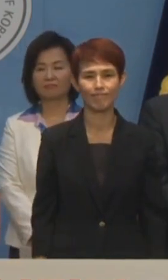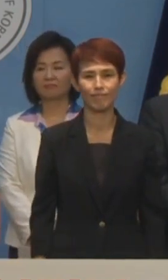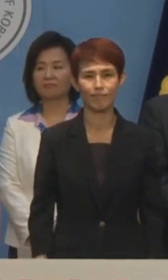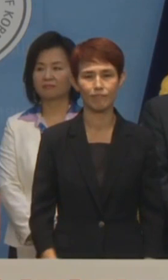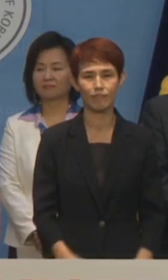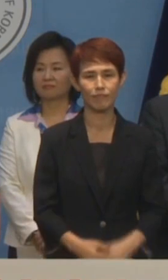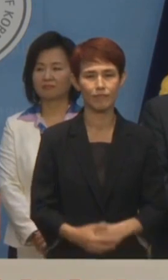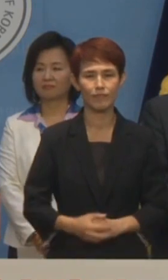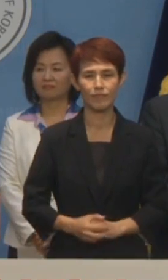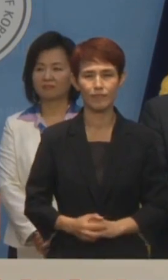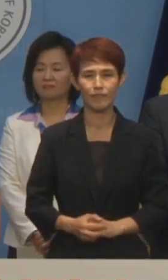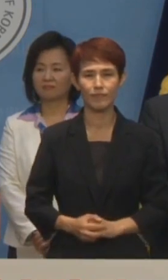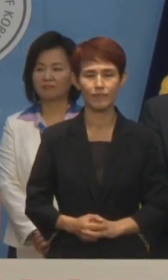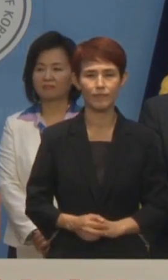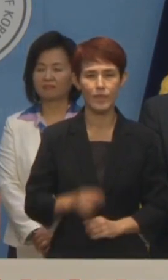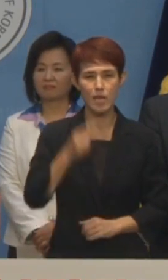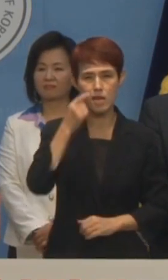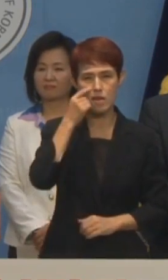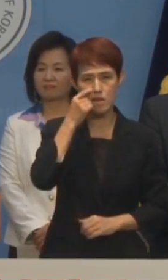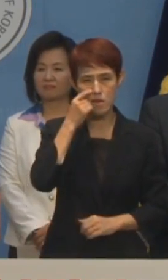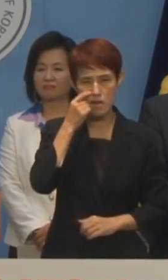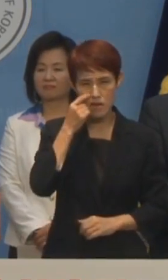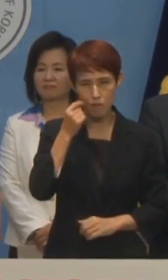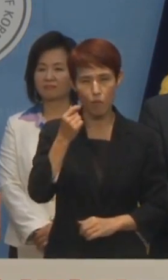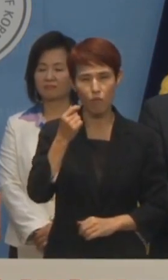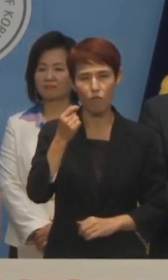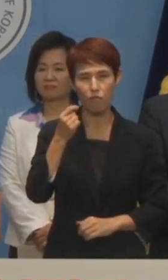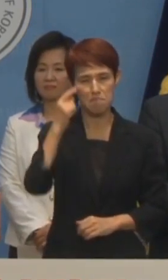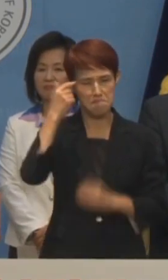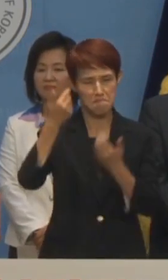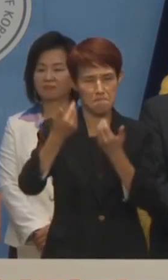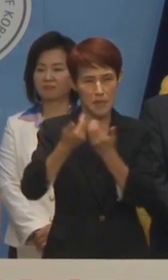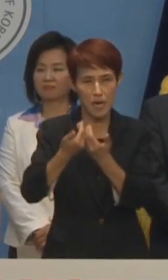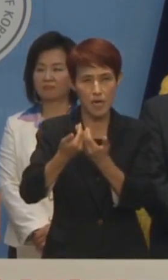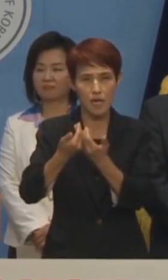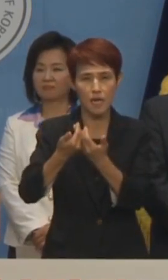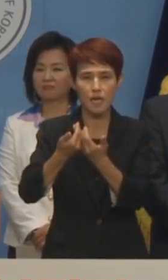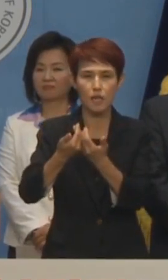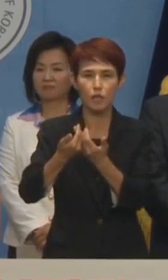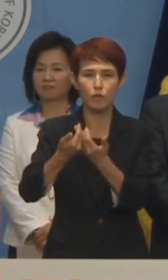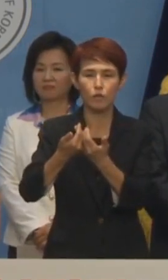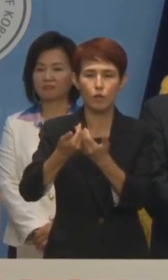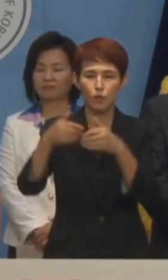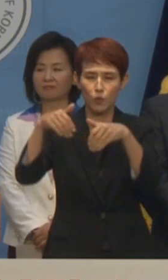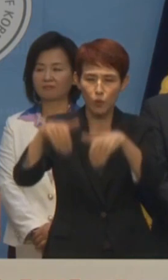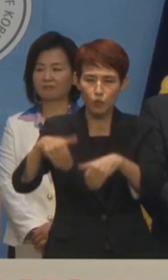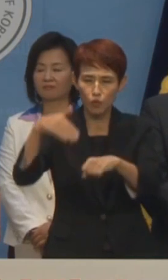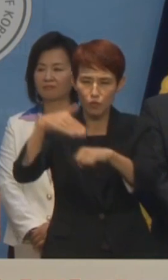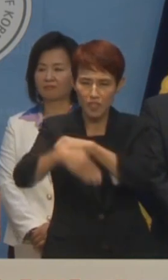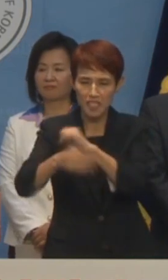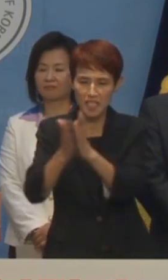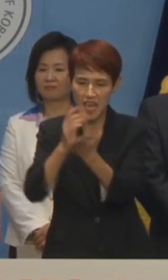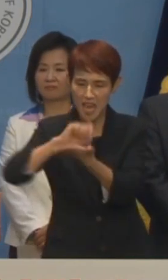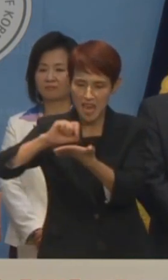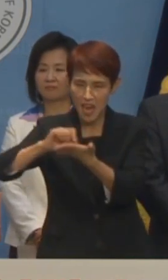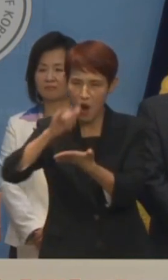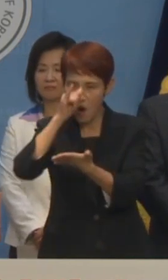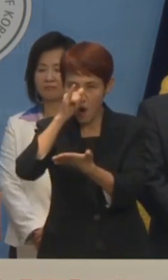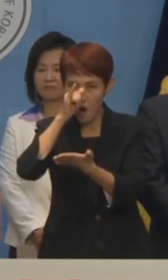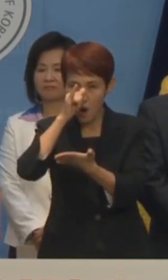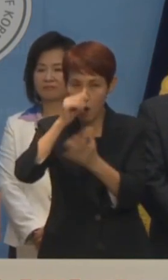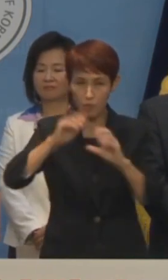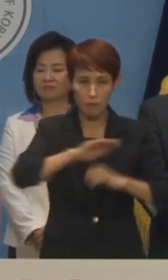반일 종족주의 저자로 국민들의 공분을 사고 일제 강점기 우리 국민들을 황국